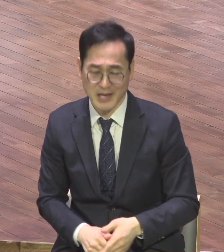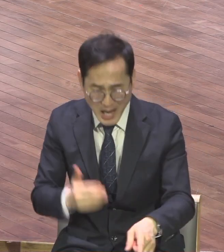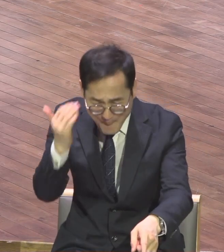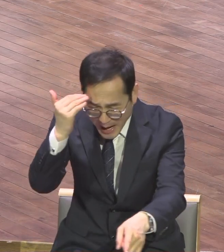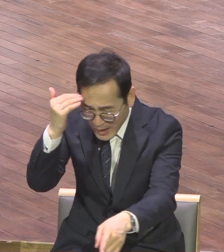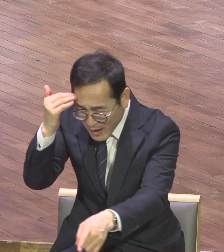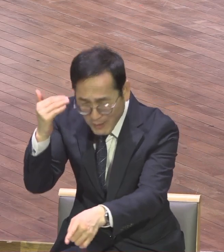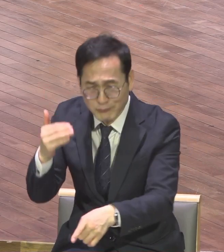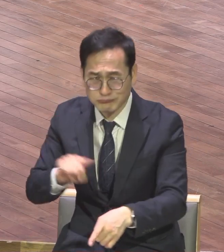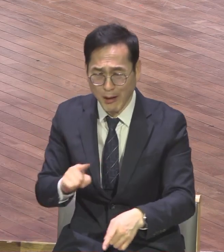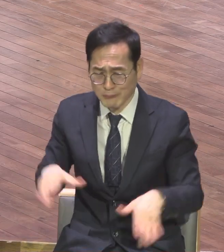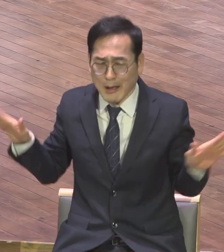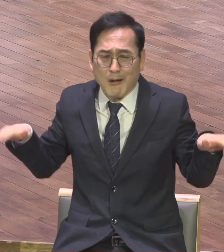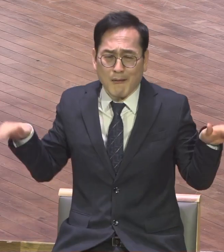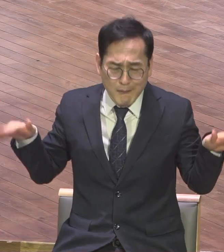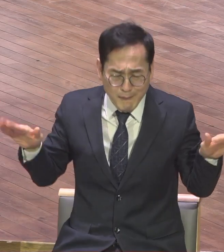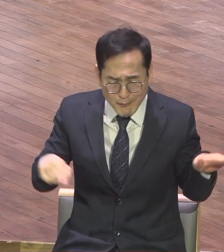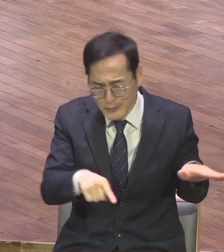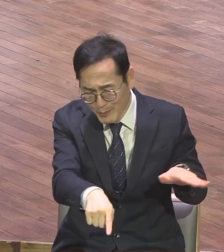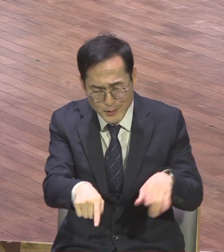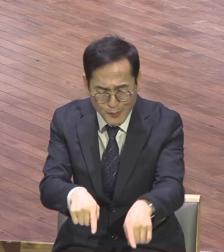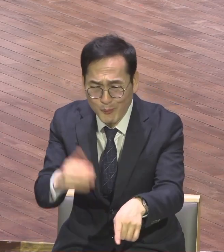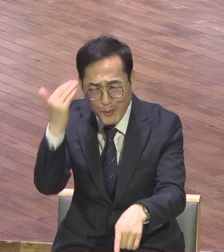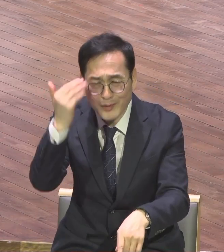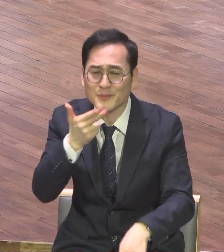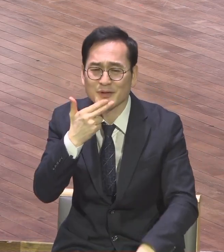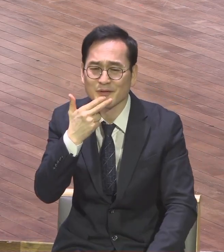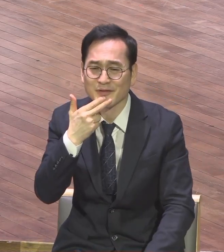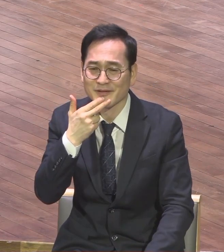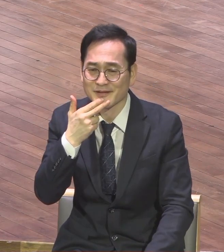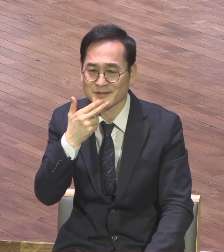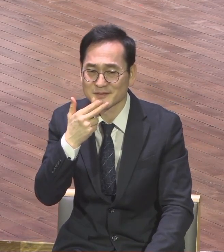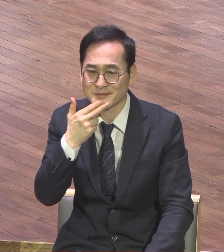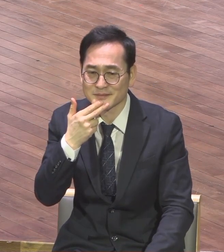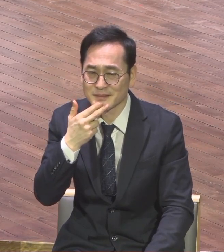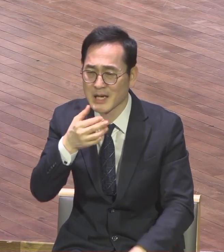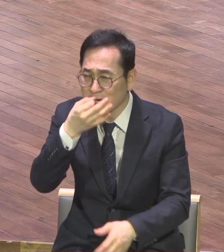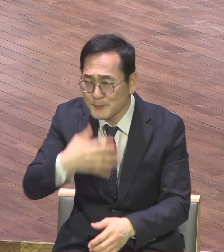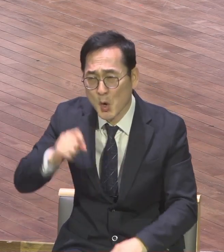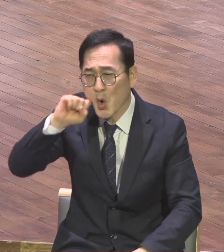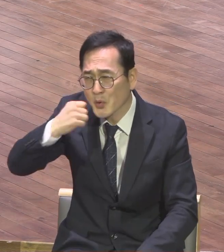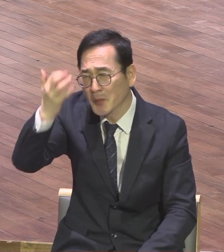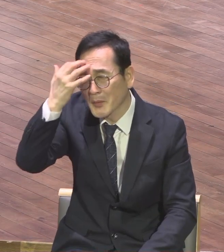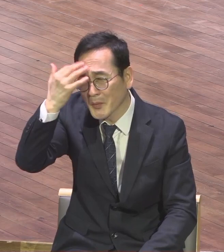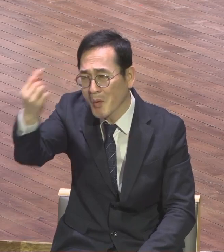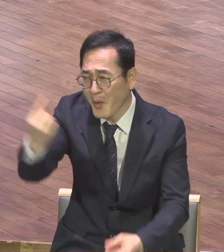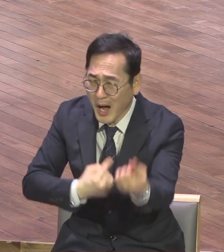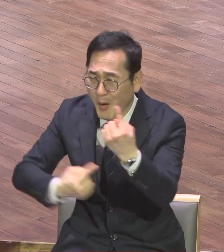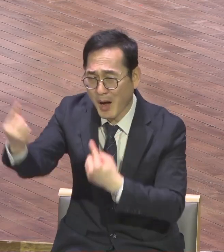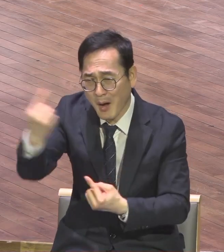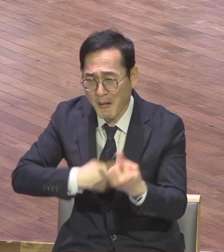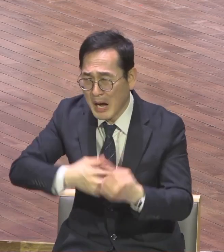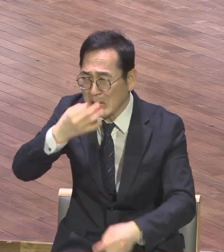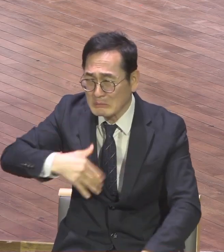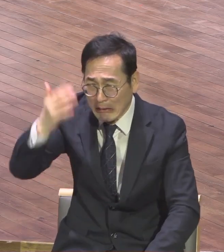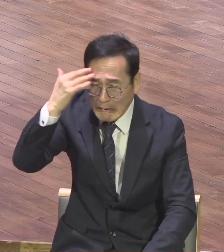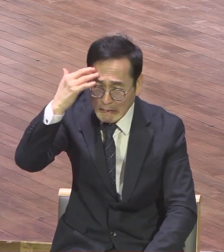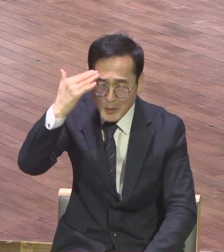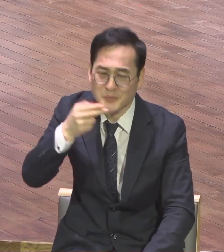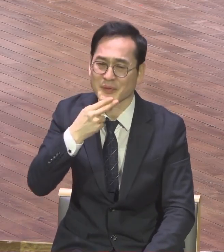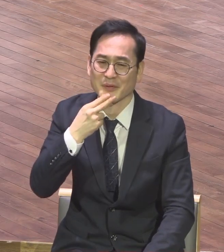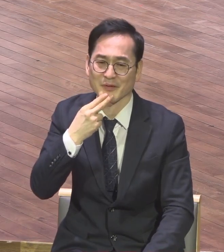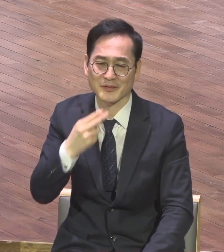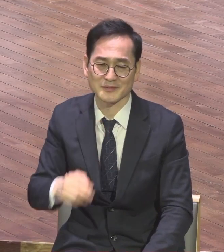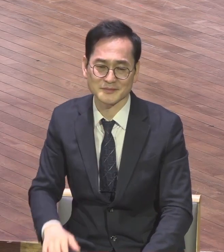아멘. 이렇게 차원이 다릅니다. 똑같은 사람인데 똑같은 성도인데 믿음에 따라 이렇게 차이는